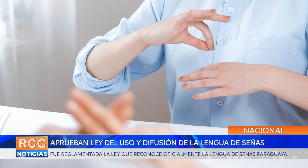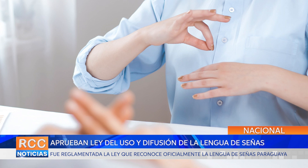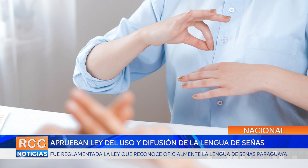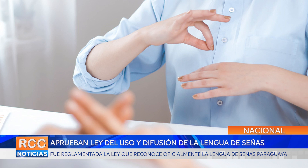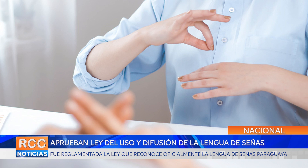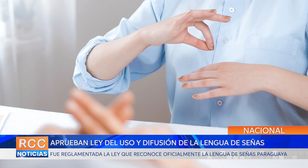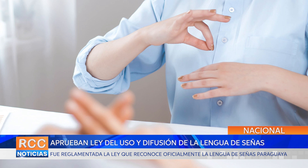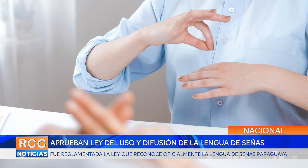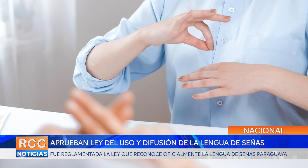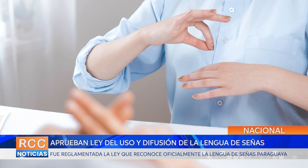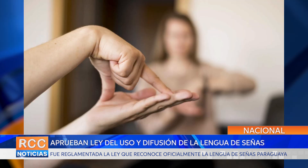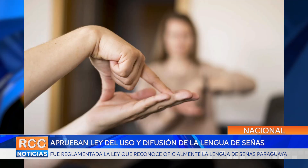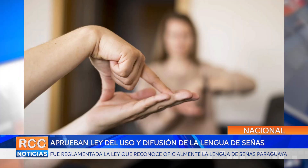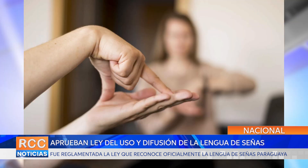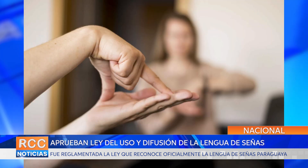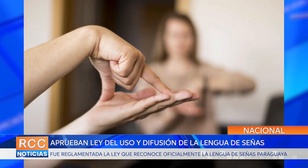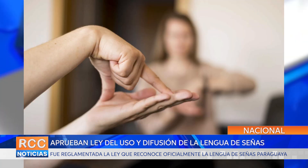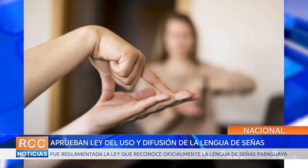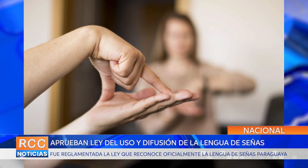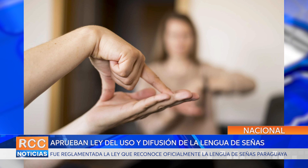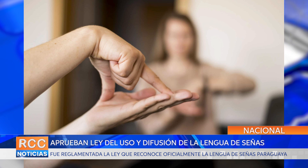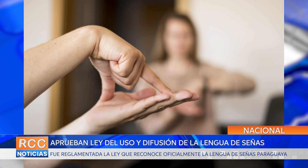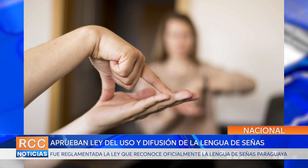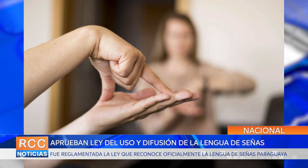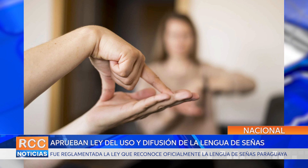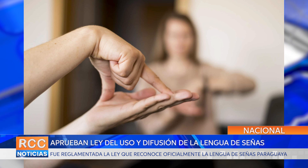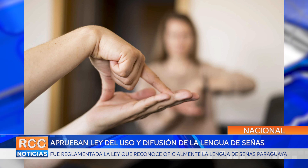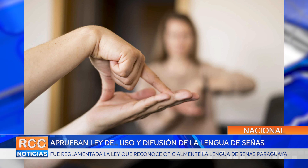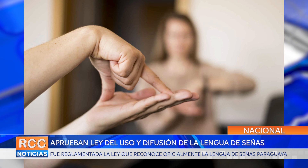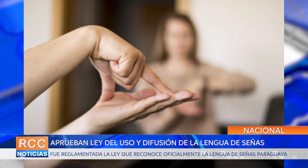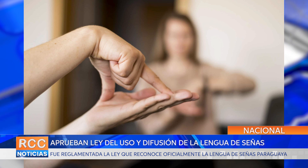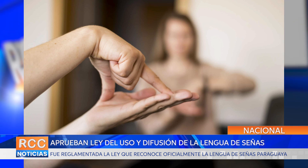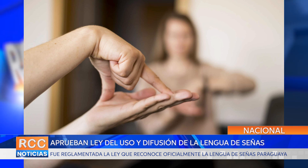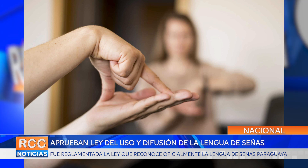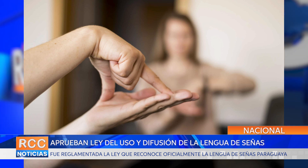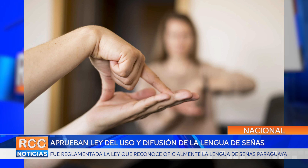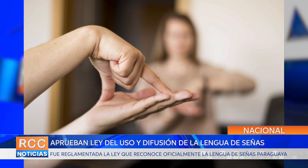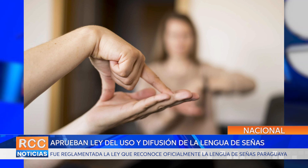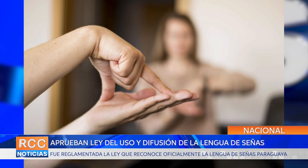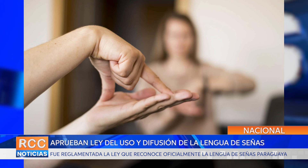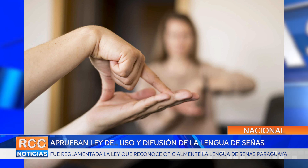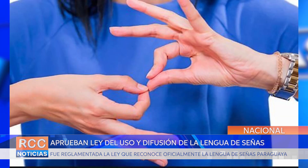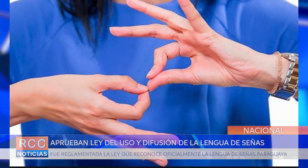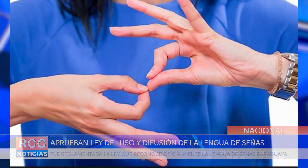igualdad de condiciones. Esta reglamentación es un paso más hacia una sociedad más inclusiva y accesible para todas las personas.